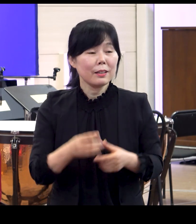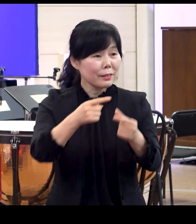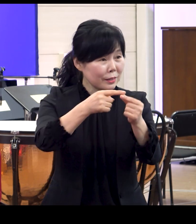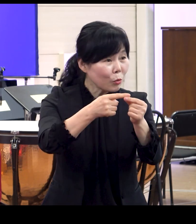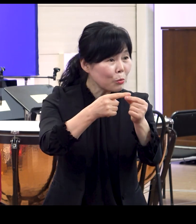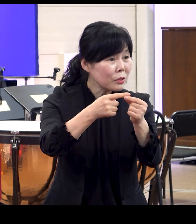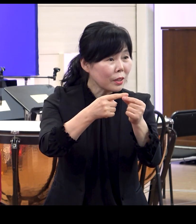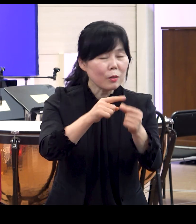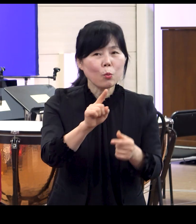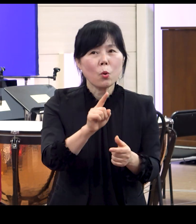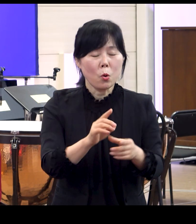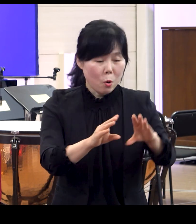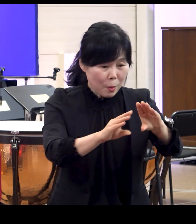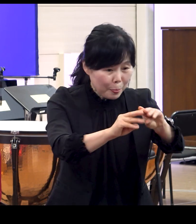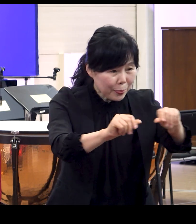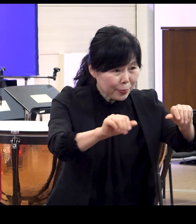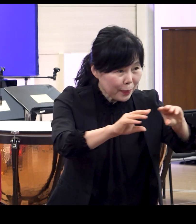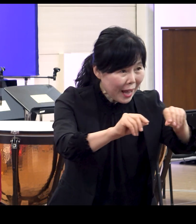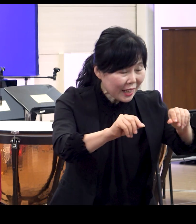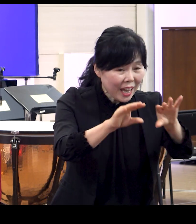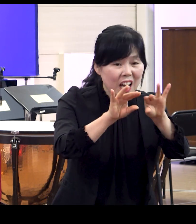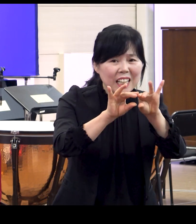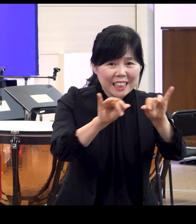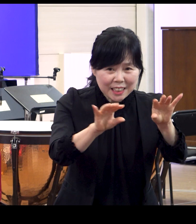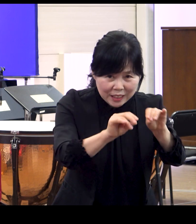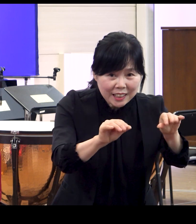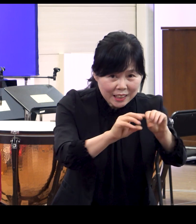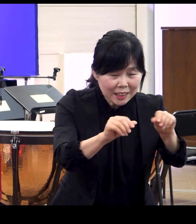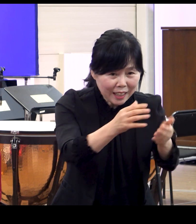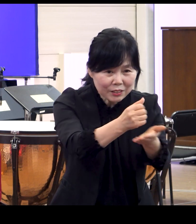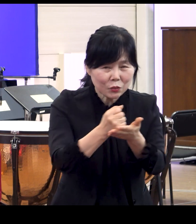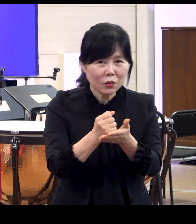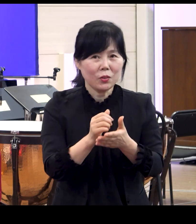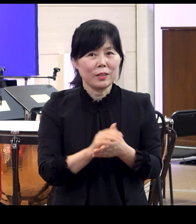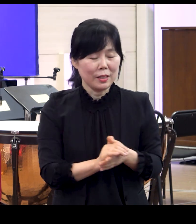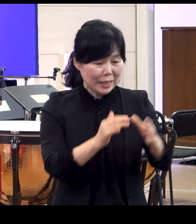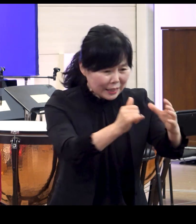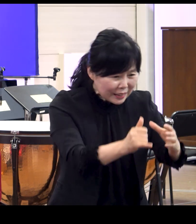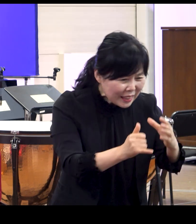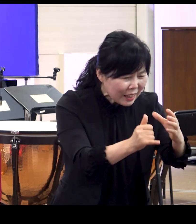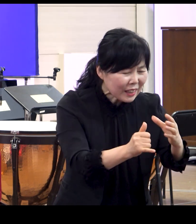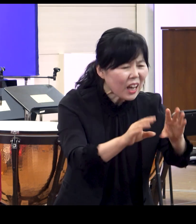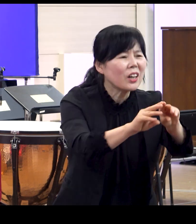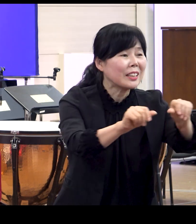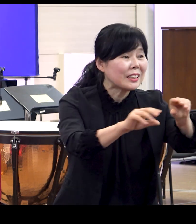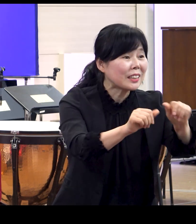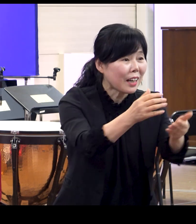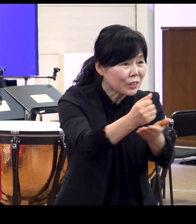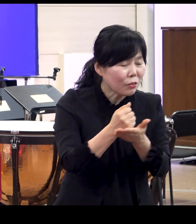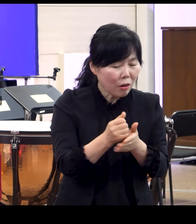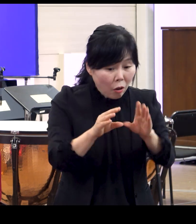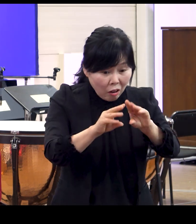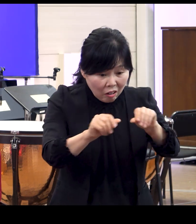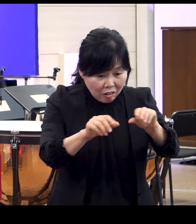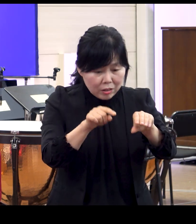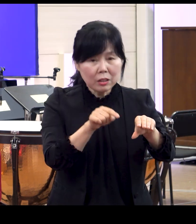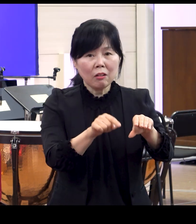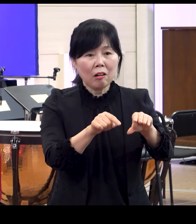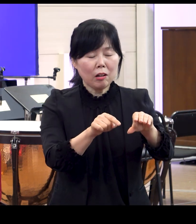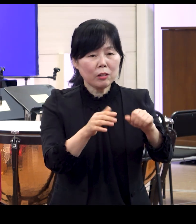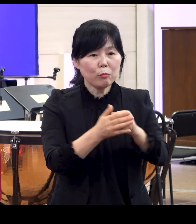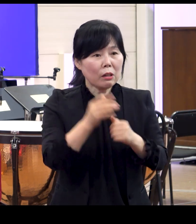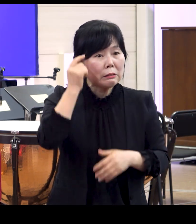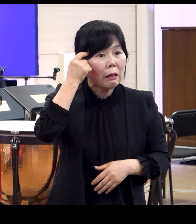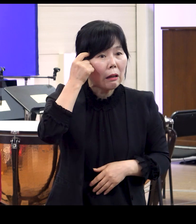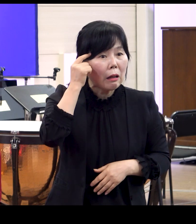볼 것은요, 땅의 흙으로라는 표현입니다. 땅의 흙으로. 우리는 여기서 이 흙이란 말이 나오니까, 그러니까